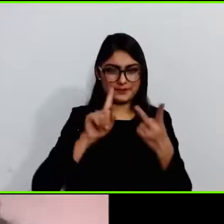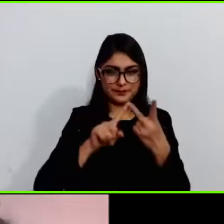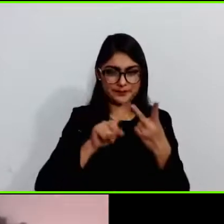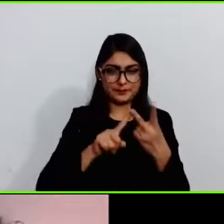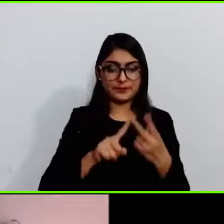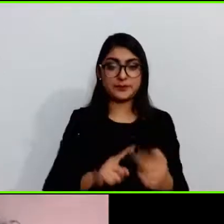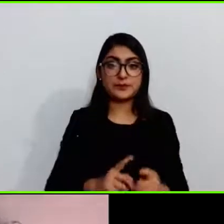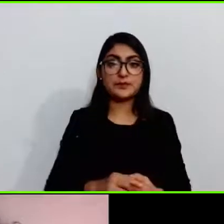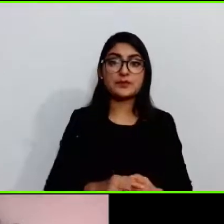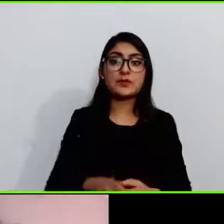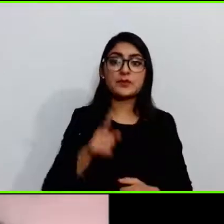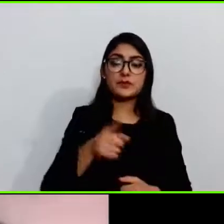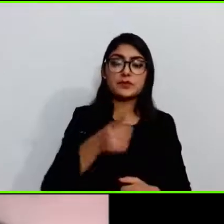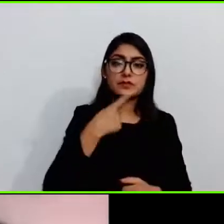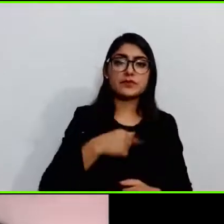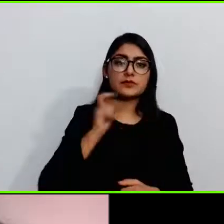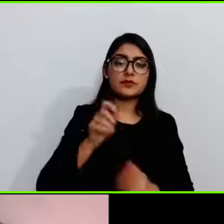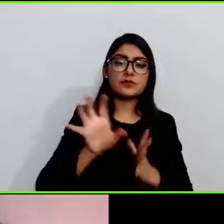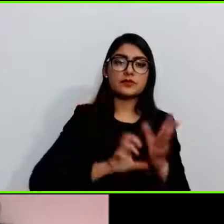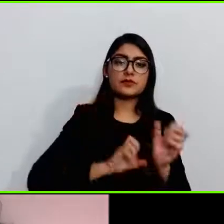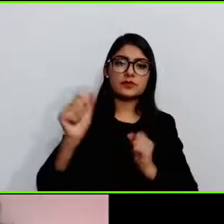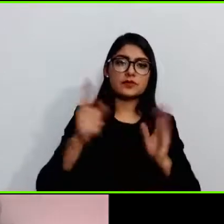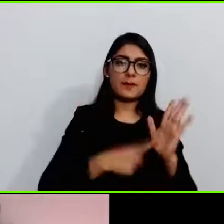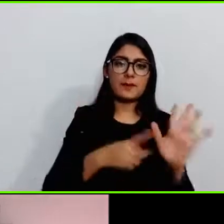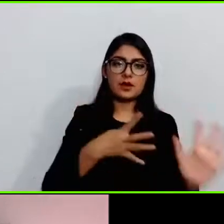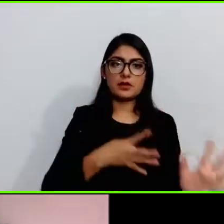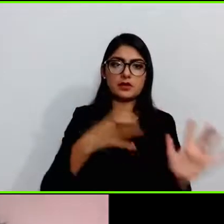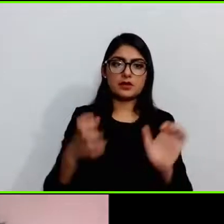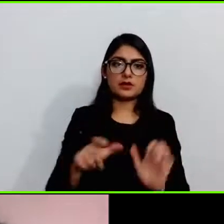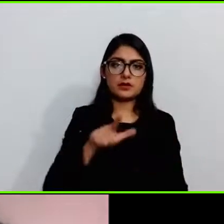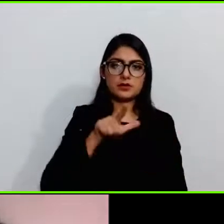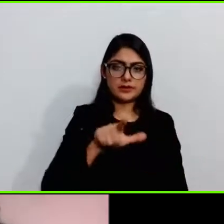Constitución del 17 con la reforma de 2011 retoma,